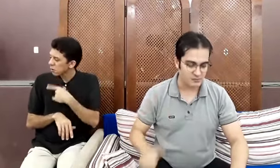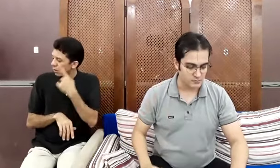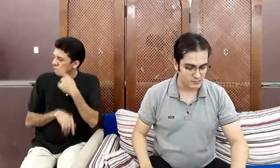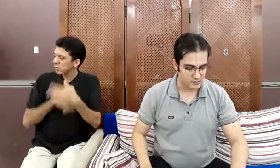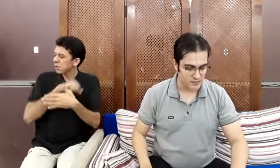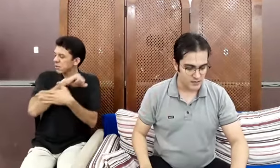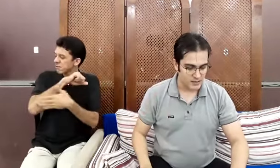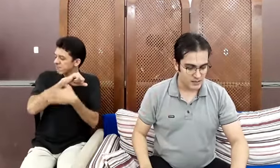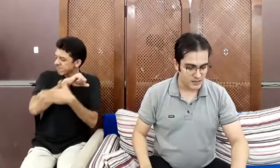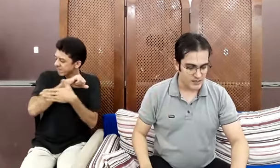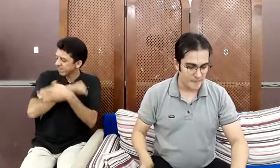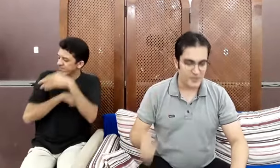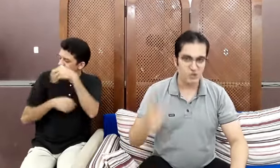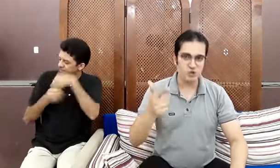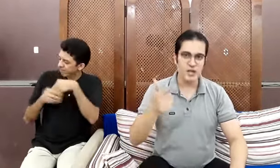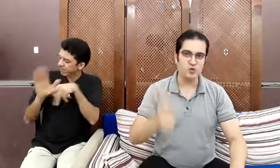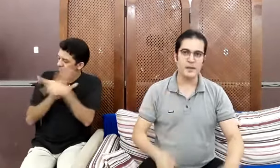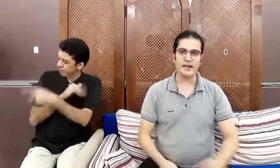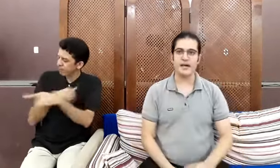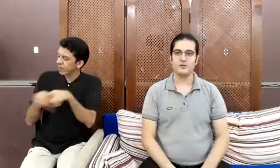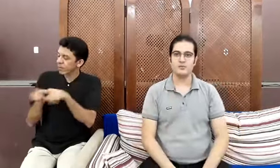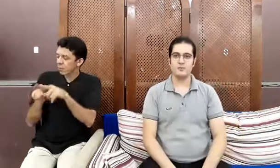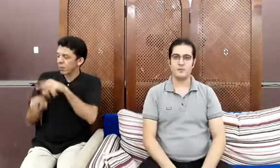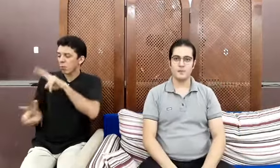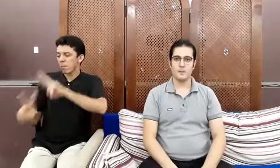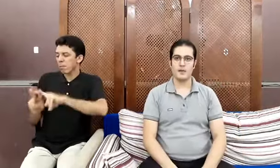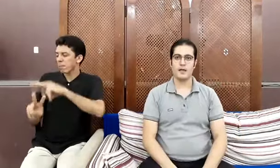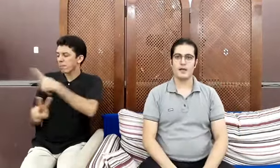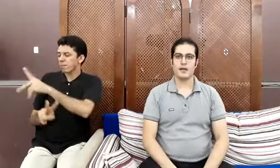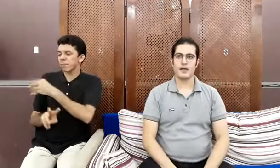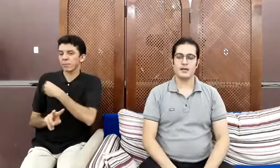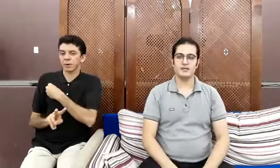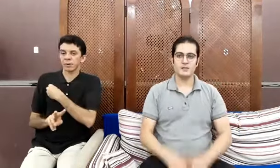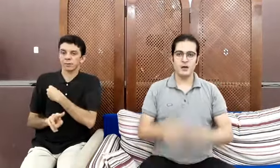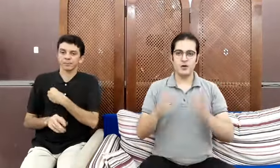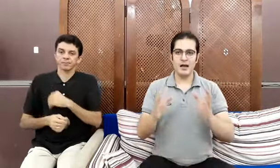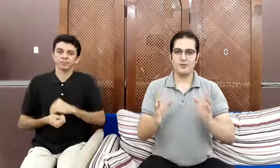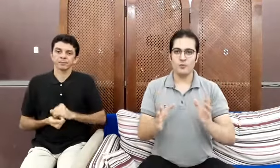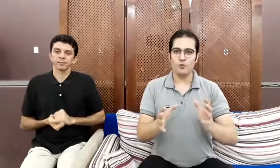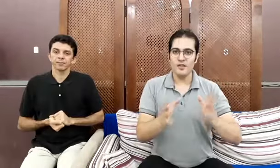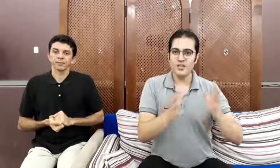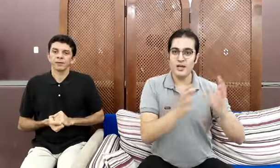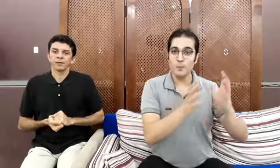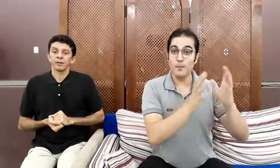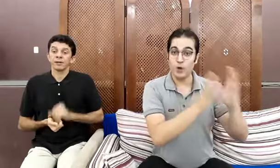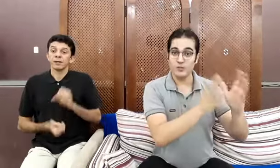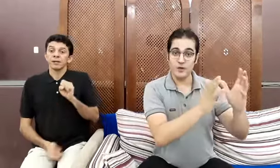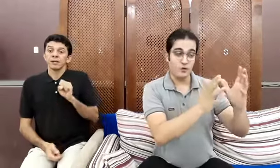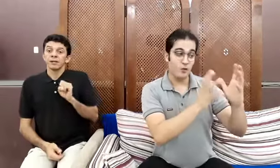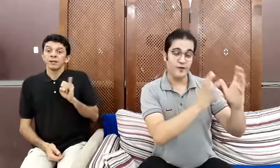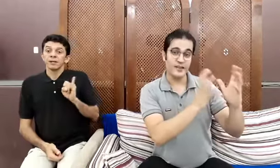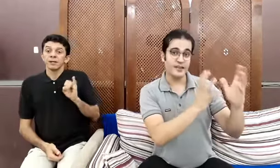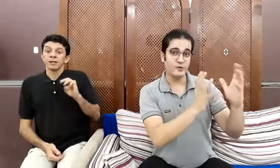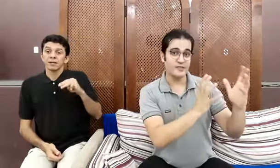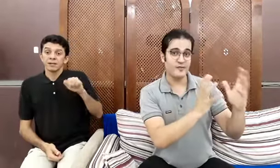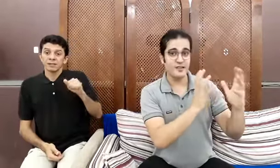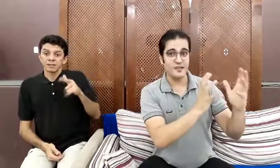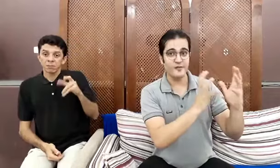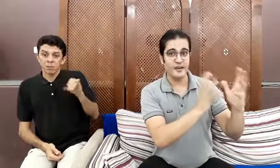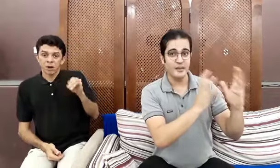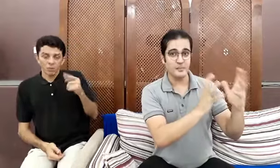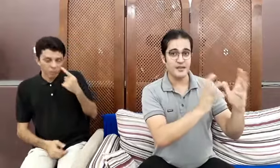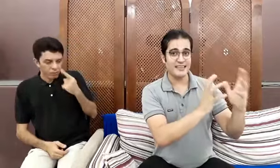inveja e é prisioneiro do pecado. Simão olhava o ministério próspero e o mover de Deus na